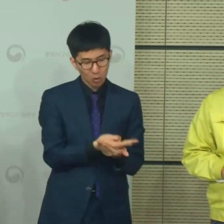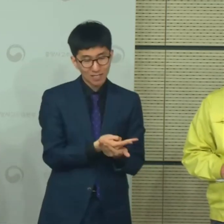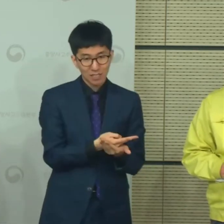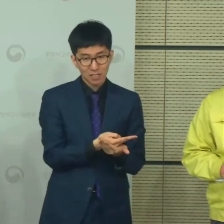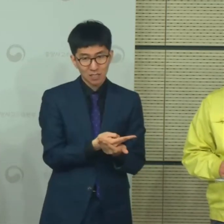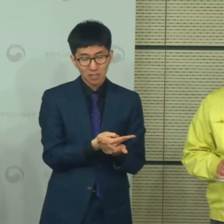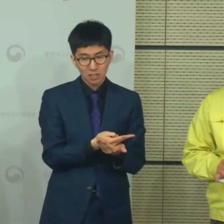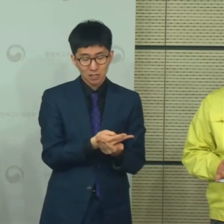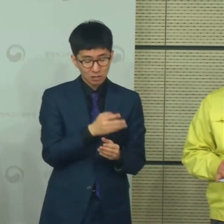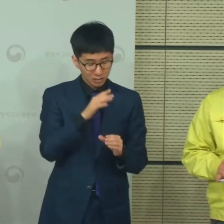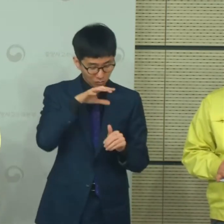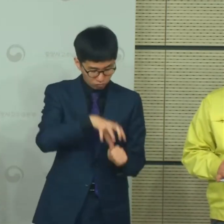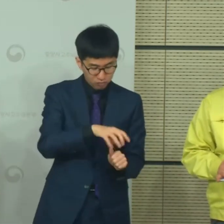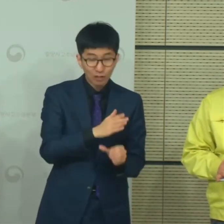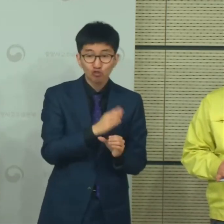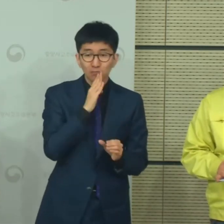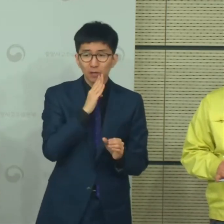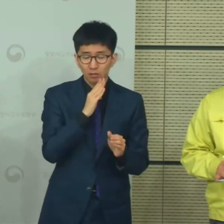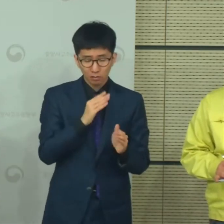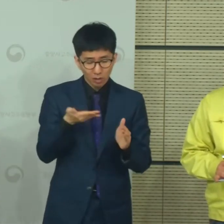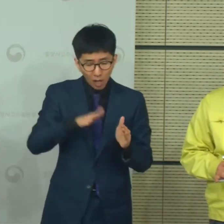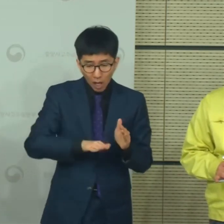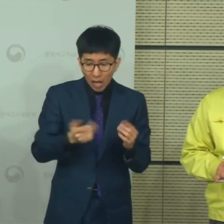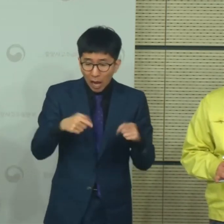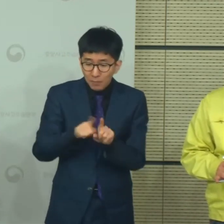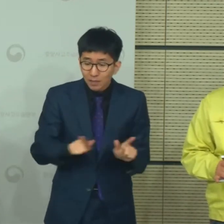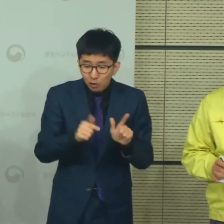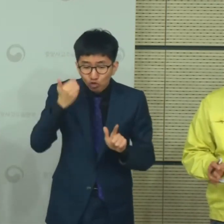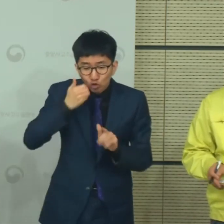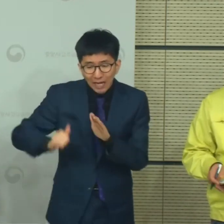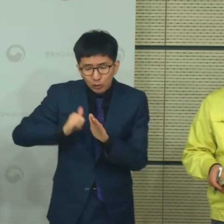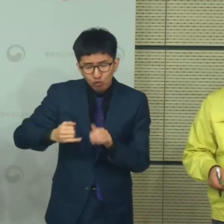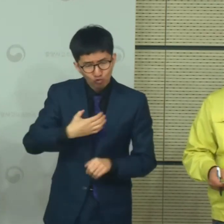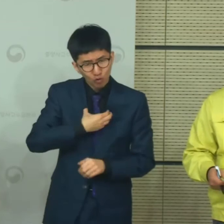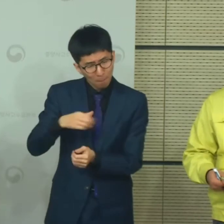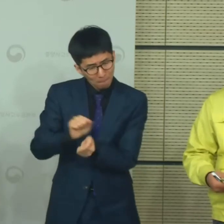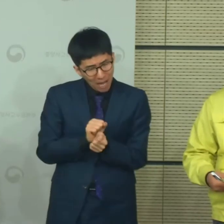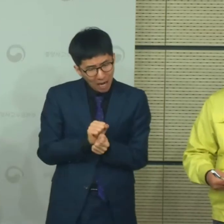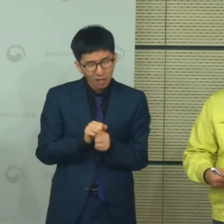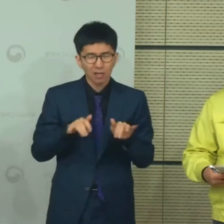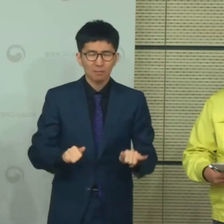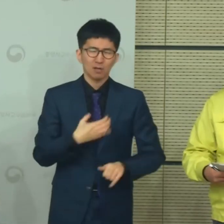같이 생활하는 가족들이 위험한 건 아닌지 이 부분 어떻게 보시는지 궁금합니다.